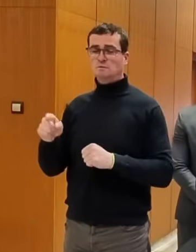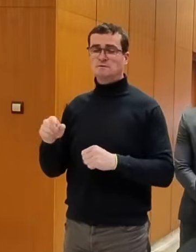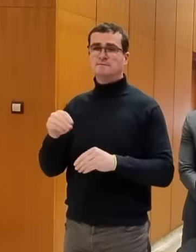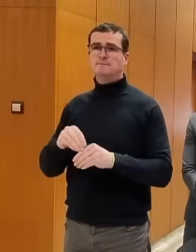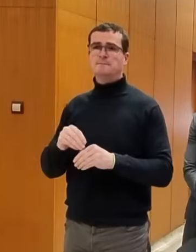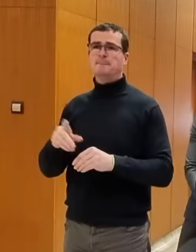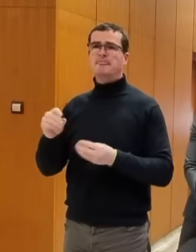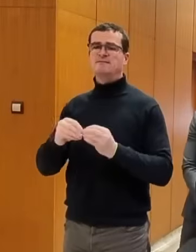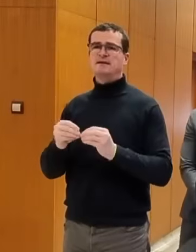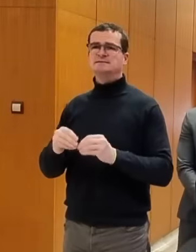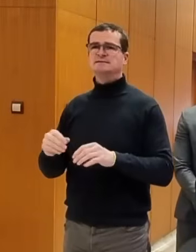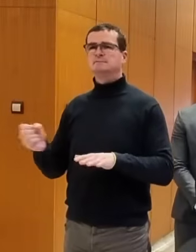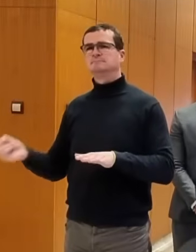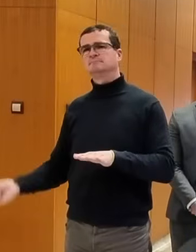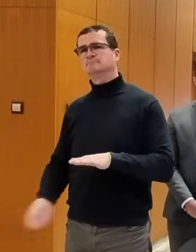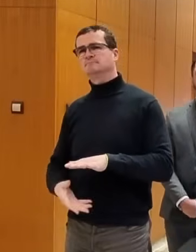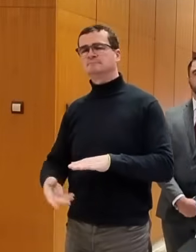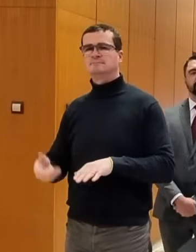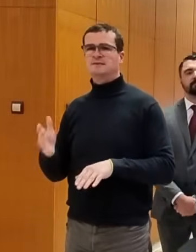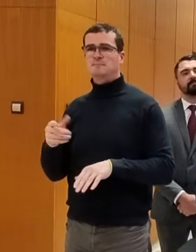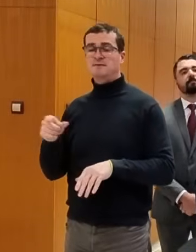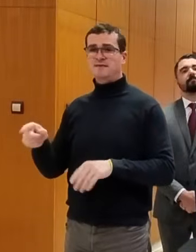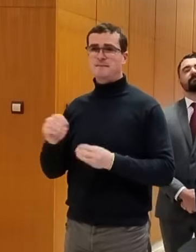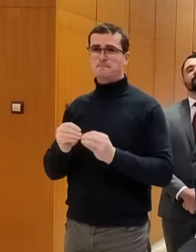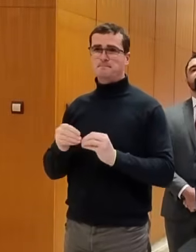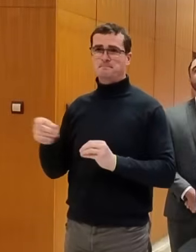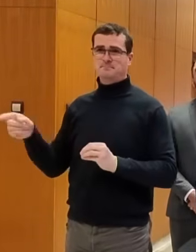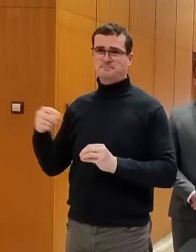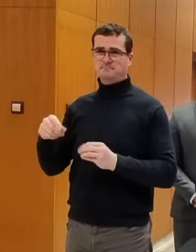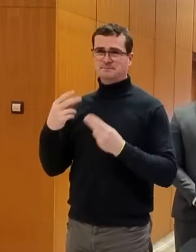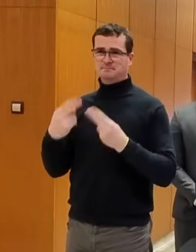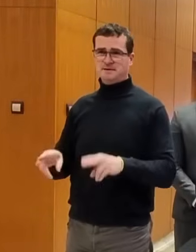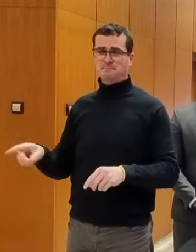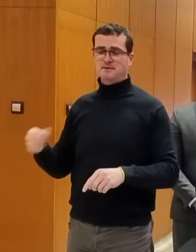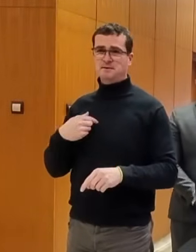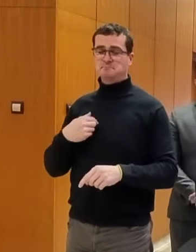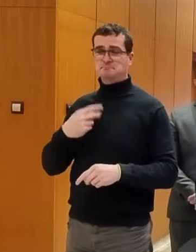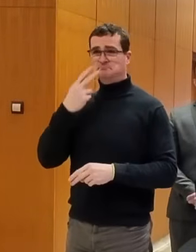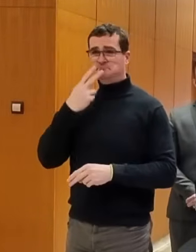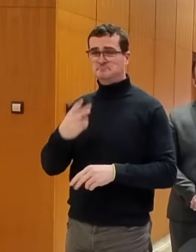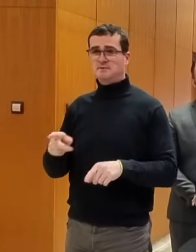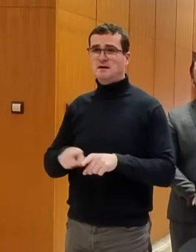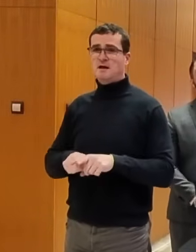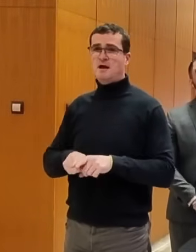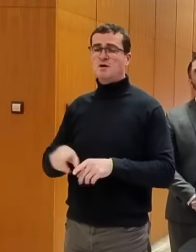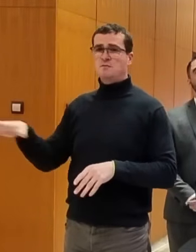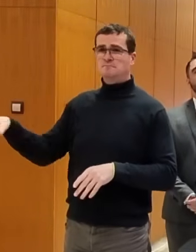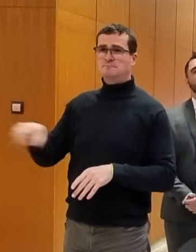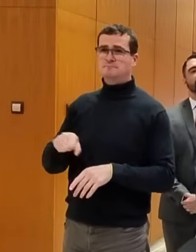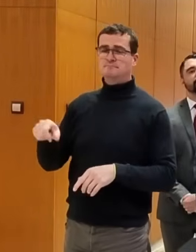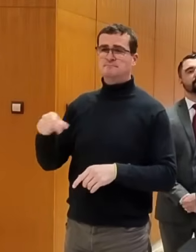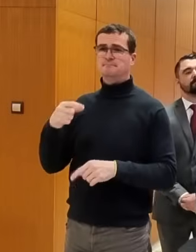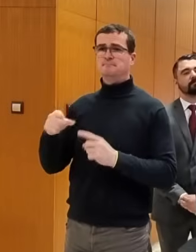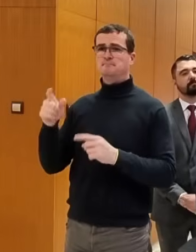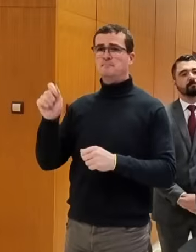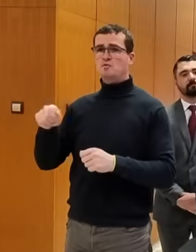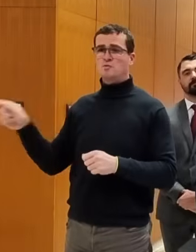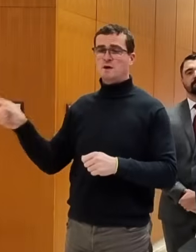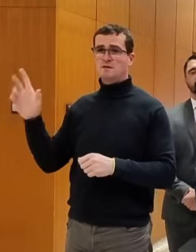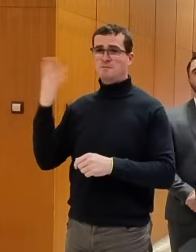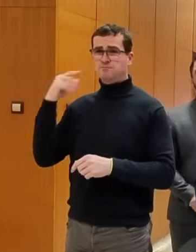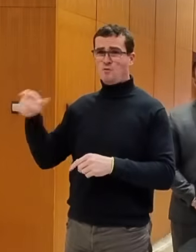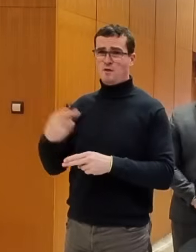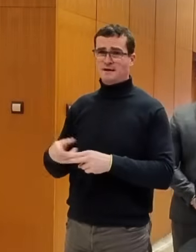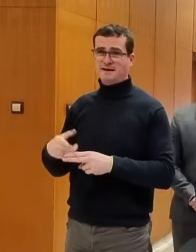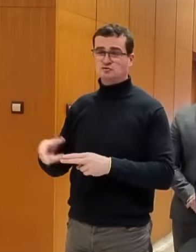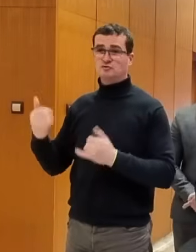Teda, že sa tie kauzy nemajú zametať pod koberec. Faktom však je, že tieto prípady, z toho, čo hovoríte, mi vychádza, že budú odňaté tým pôvodným prokurátorom, ktorí ich mali,